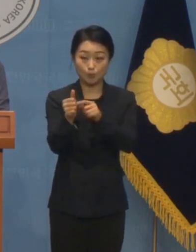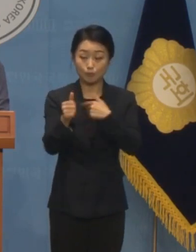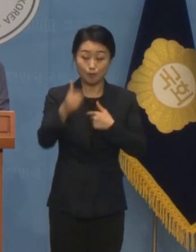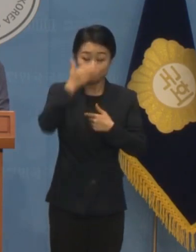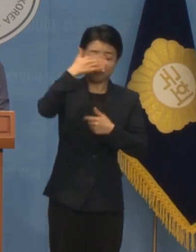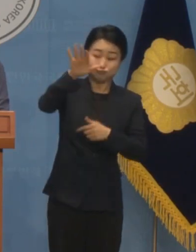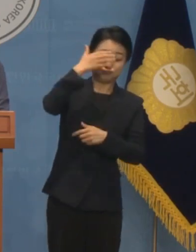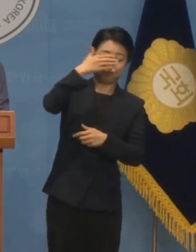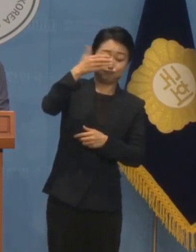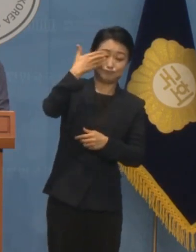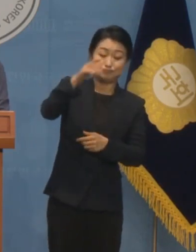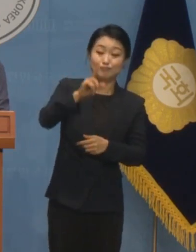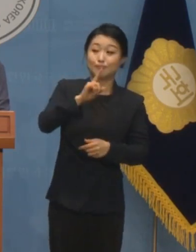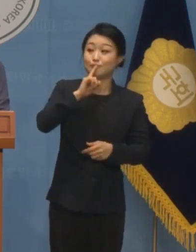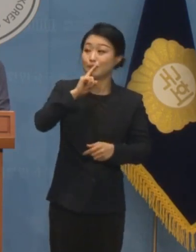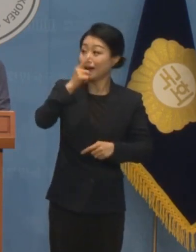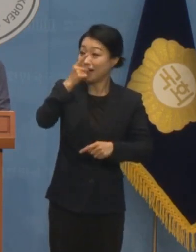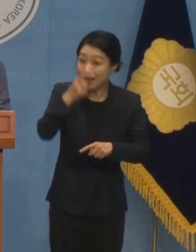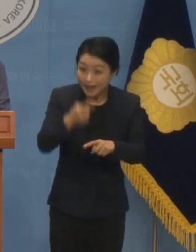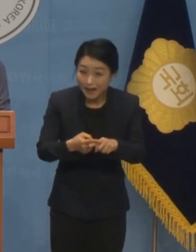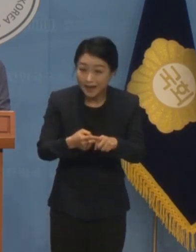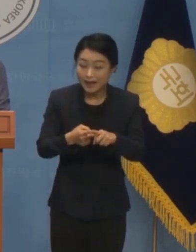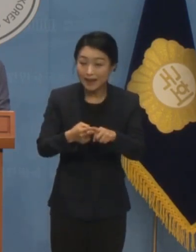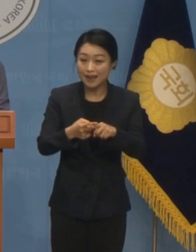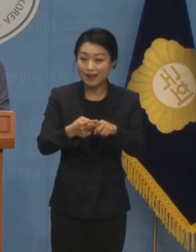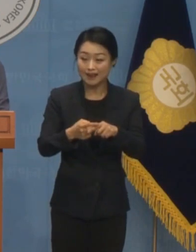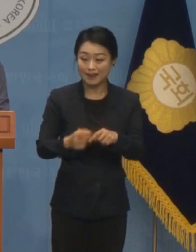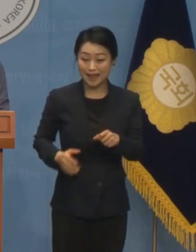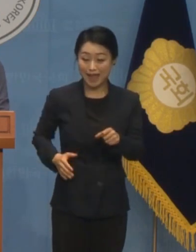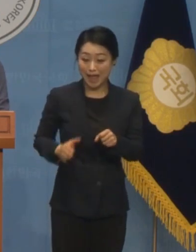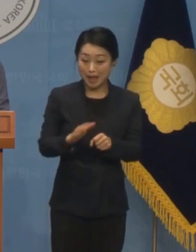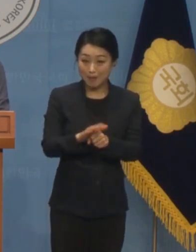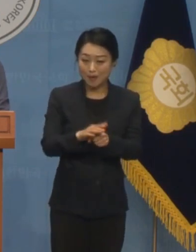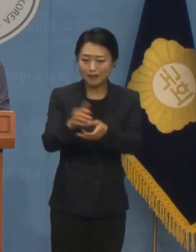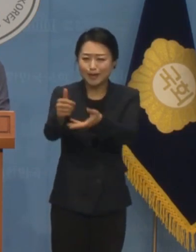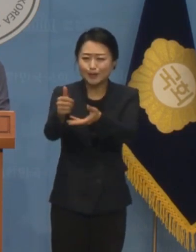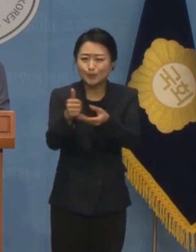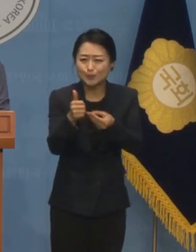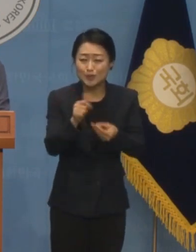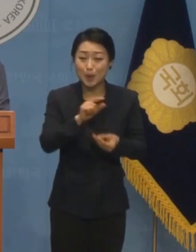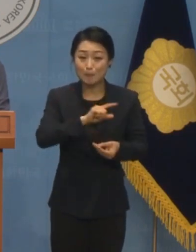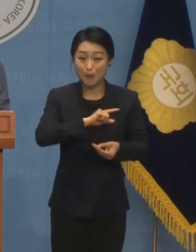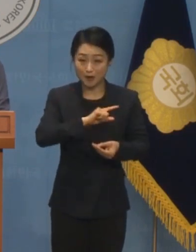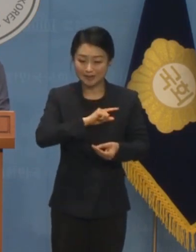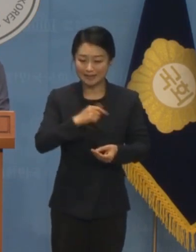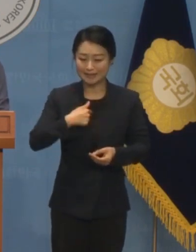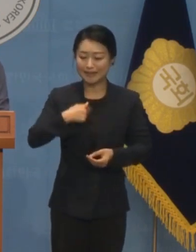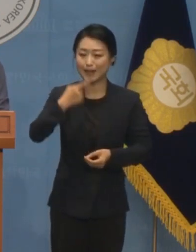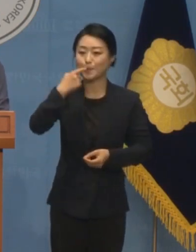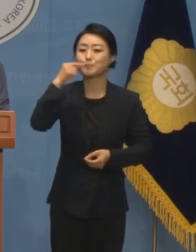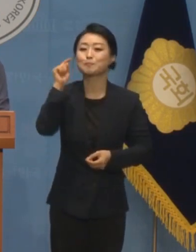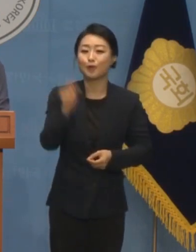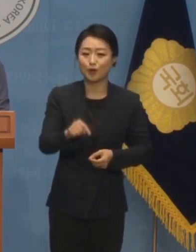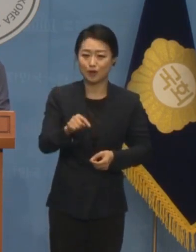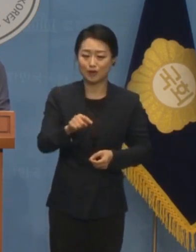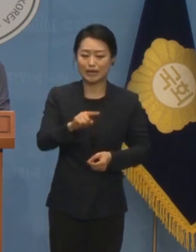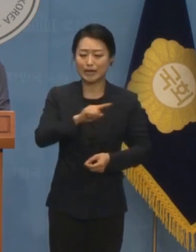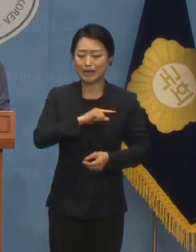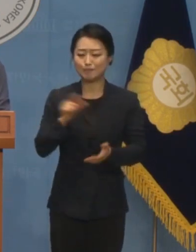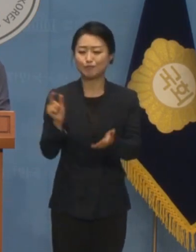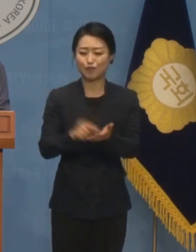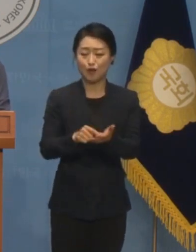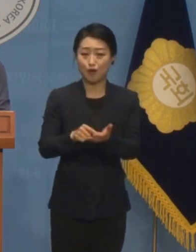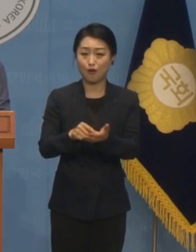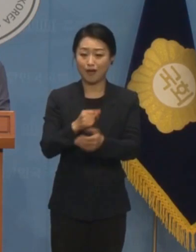일면식도 없는 사람이라고 했다가 해병대 방문 초청 명단에 내가 직접 추가라고 지시했다고